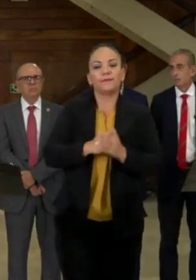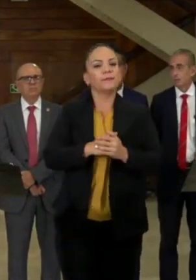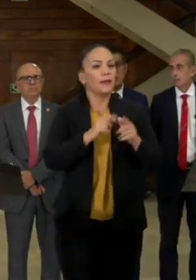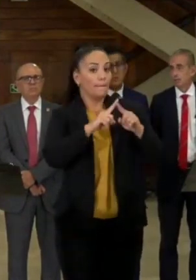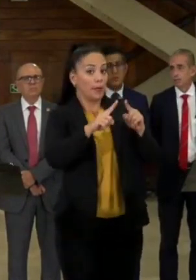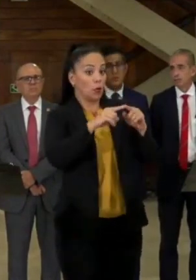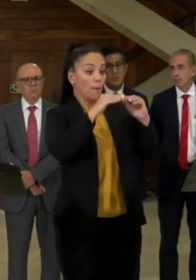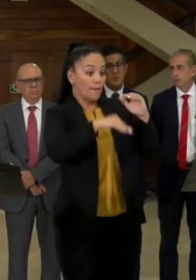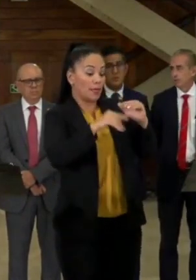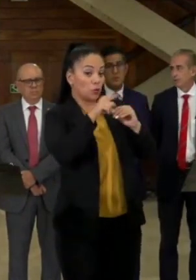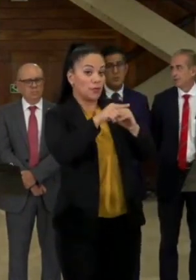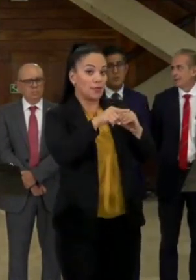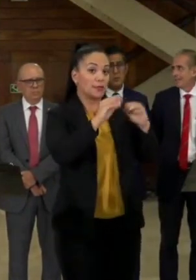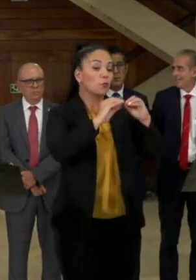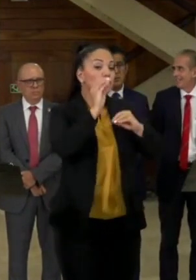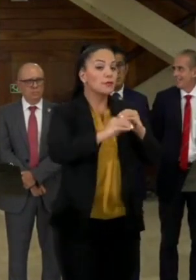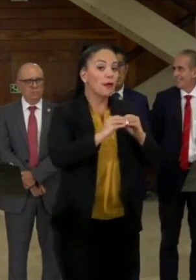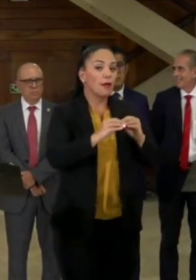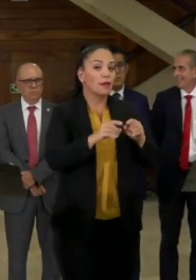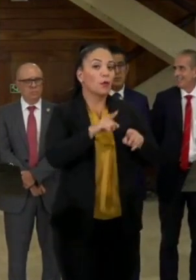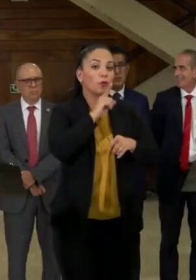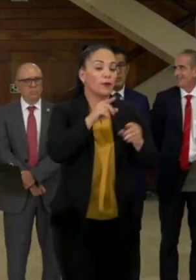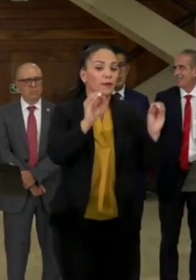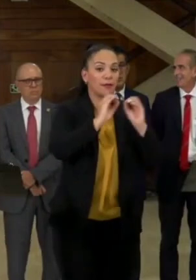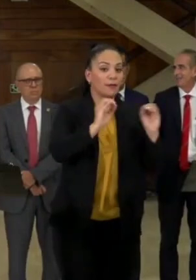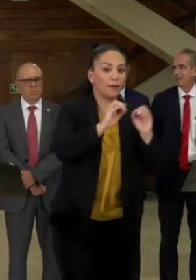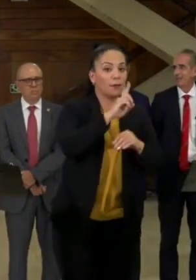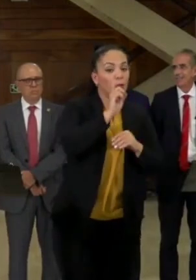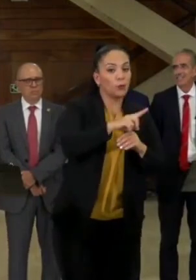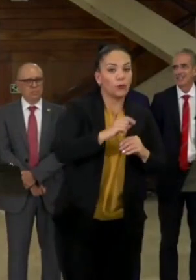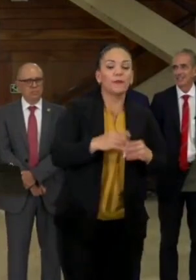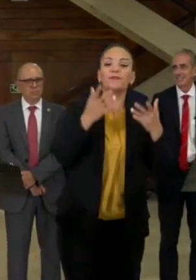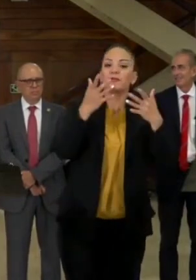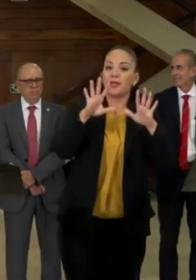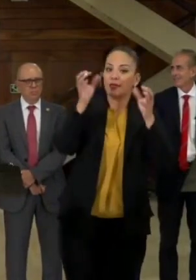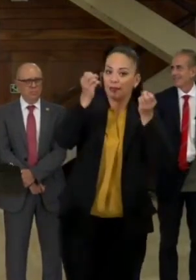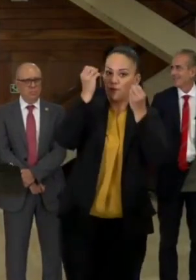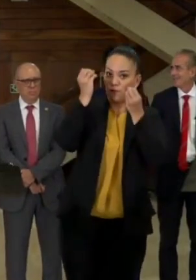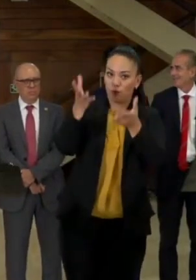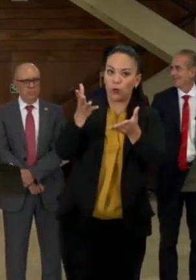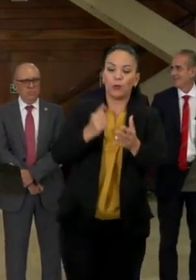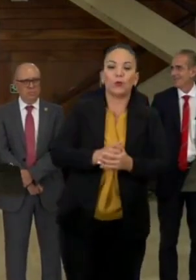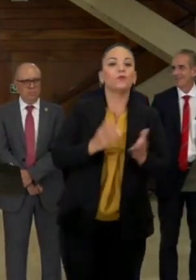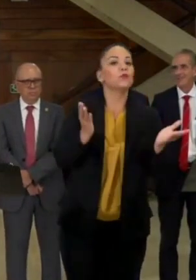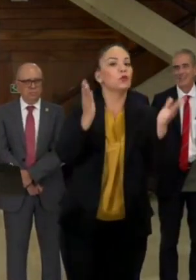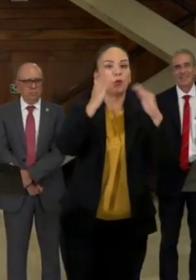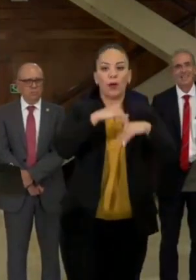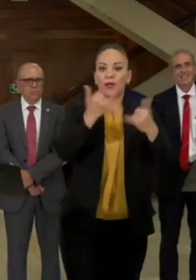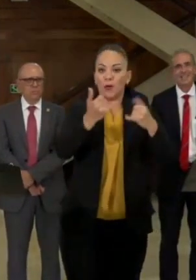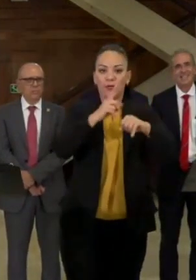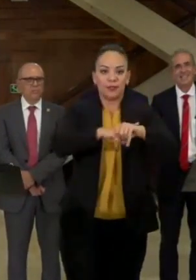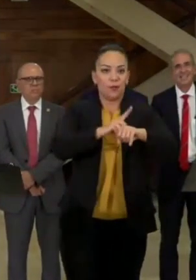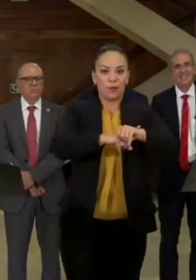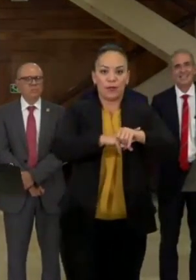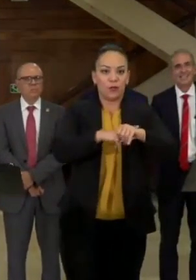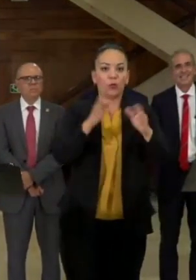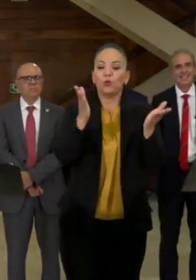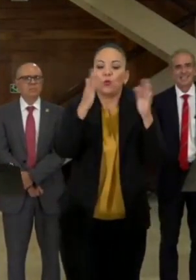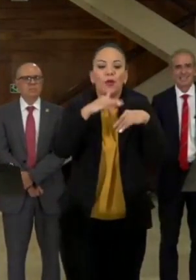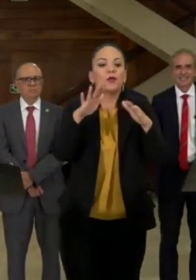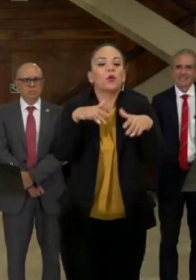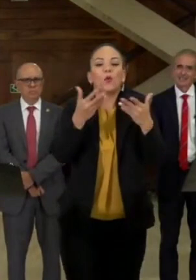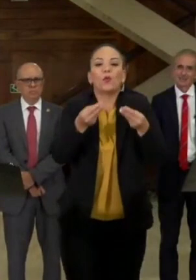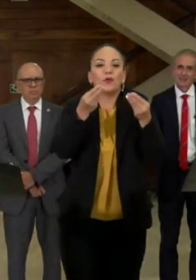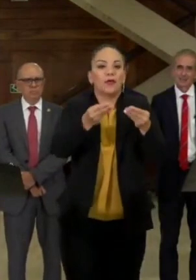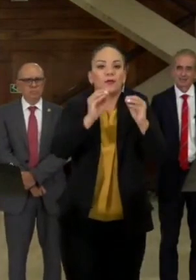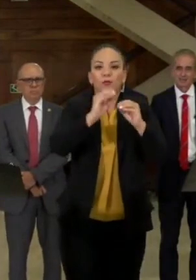de eso o se descarta del todo ese porcentaje? Ya se informó que no hay ahorita en este momento de cómo otorgar